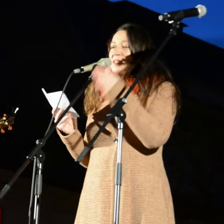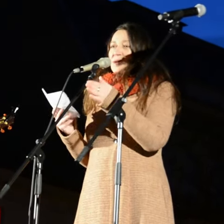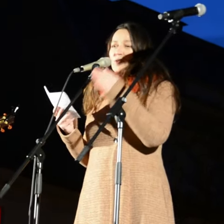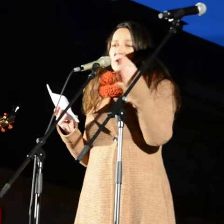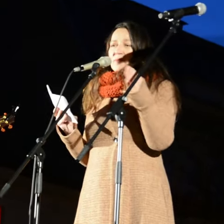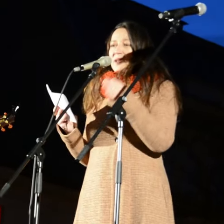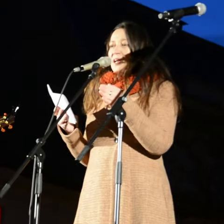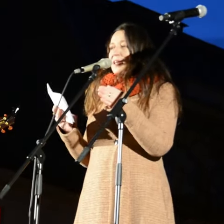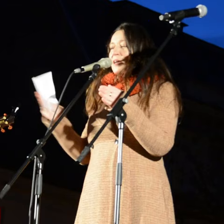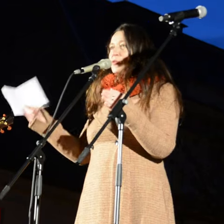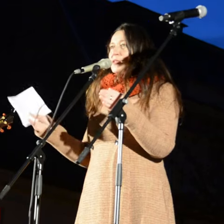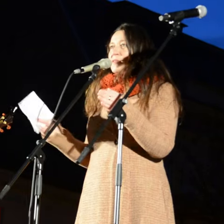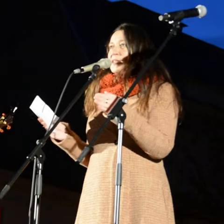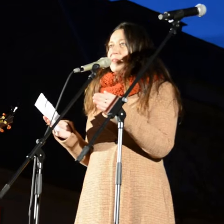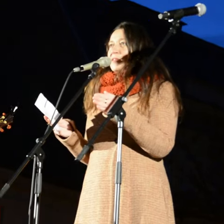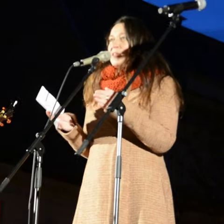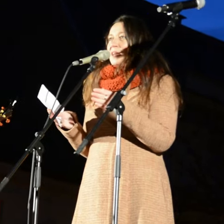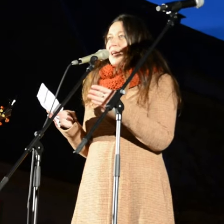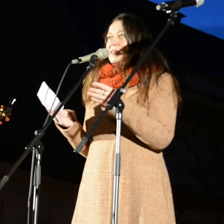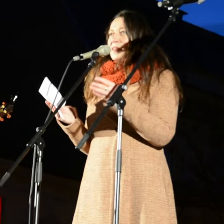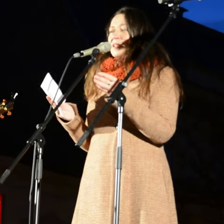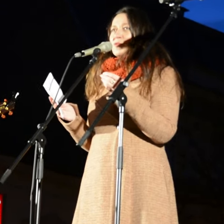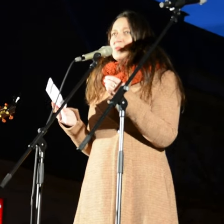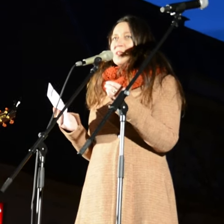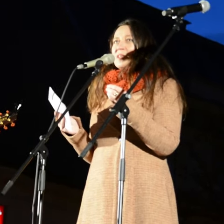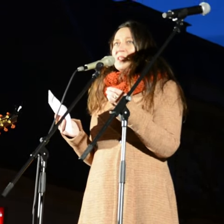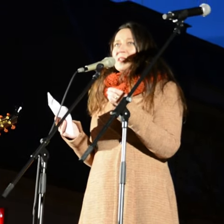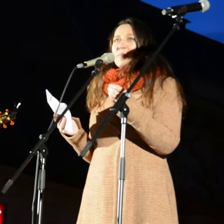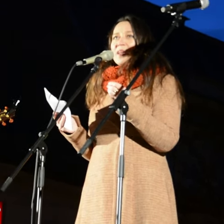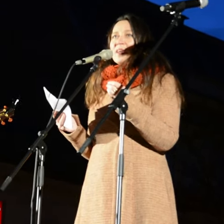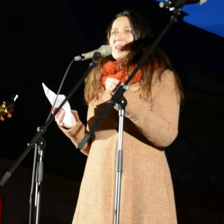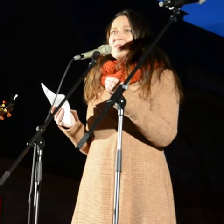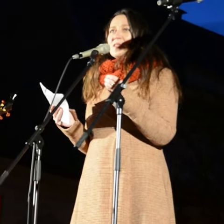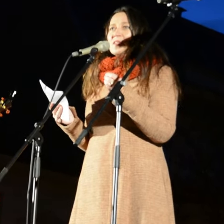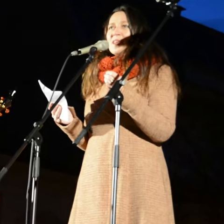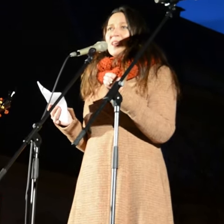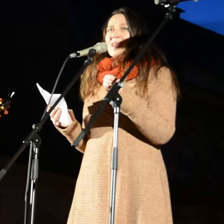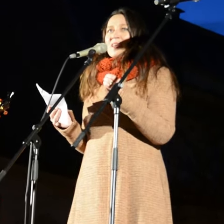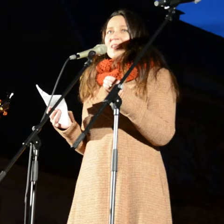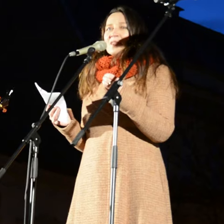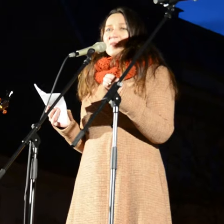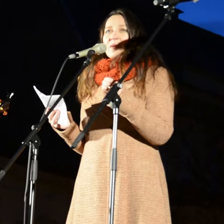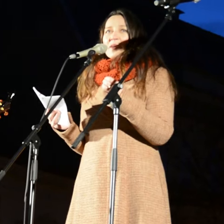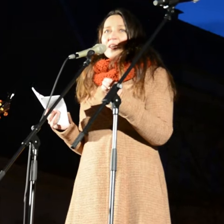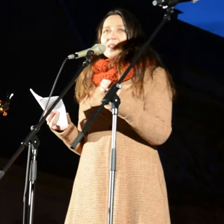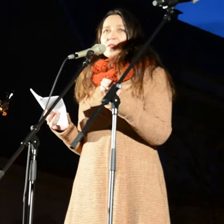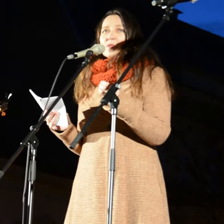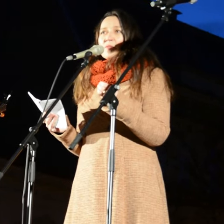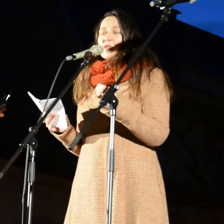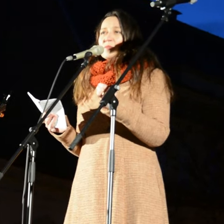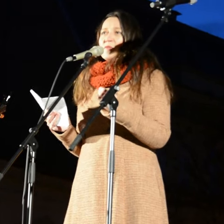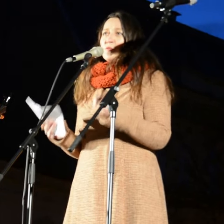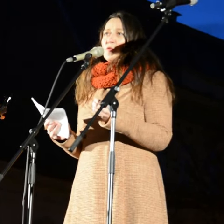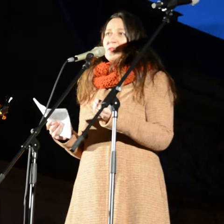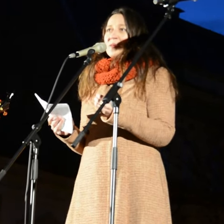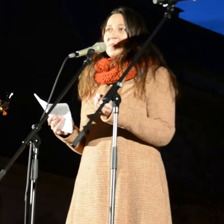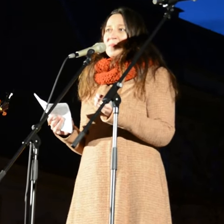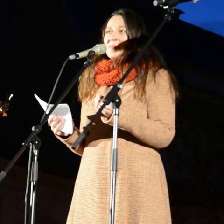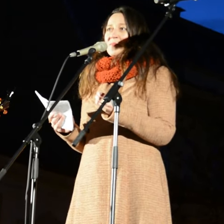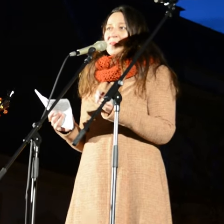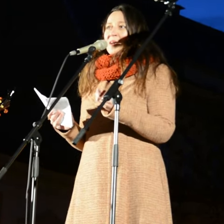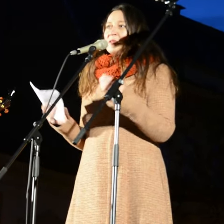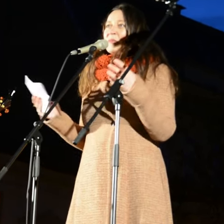delenie na tie tábory, liberálny a konzervatívny, a to delenie na tie barikády, viete, keď sme na barikádach, to znamená, že sme vo